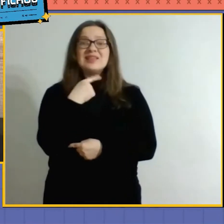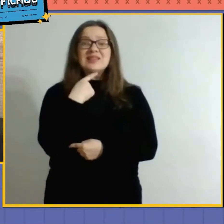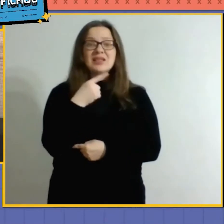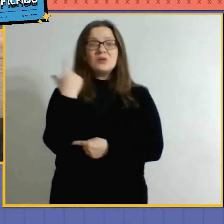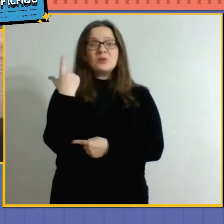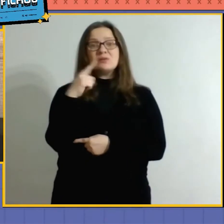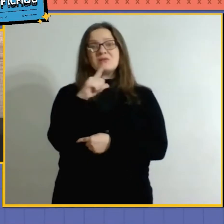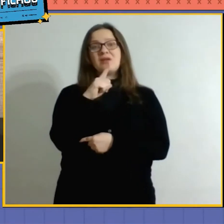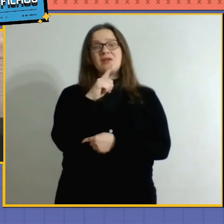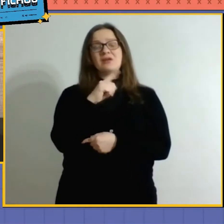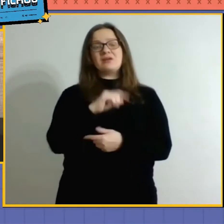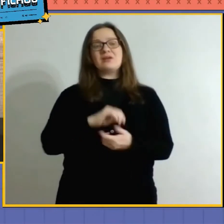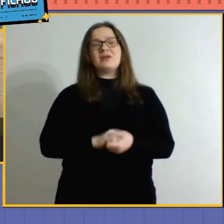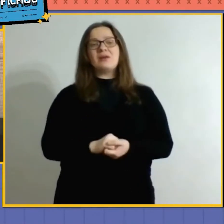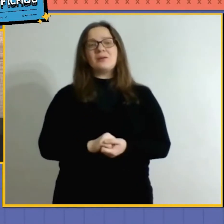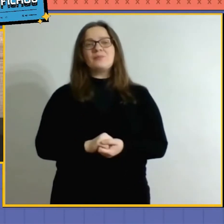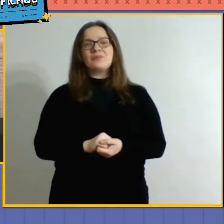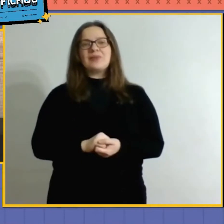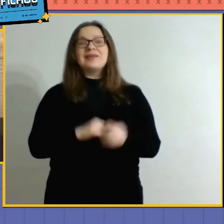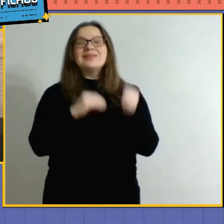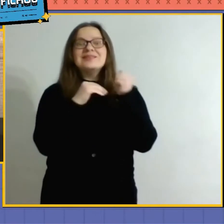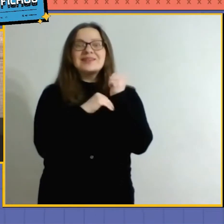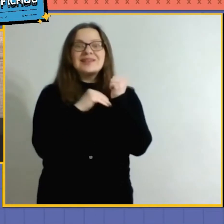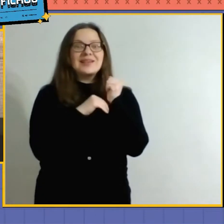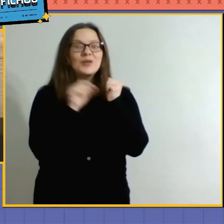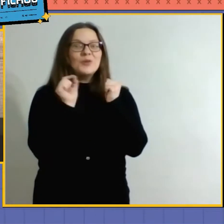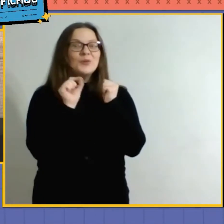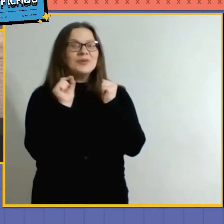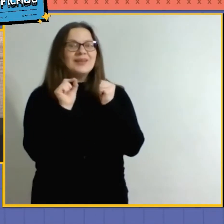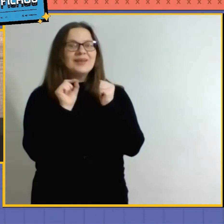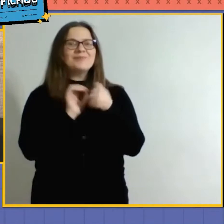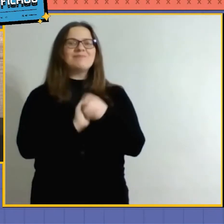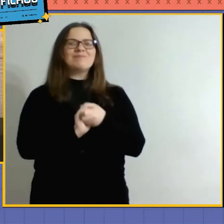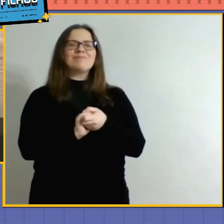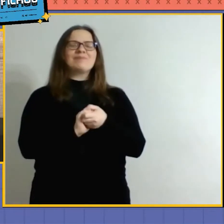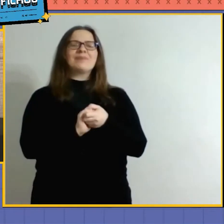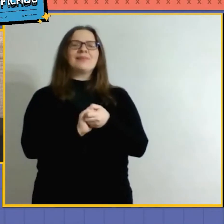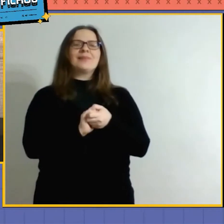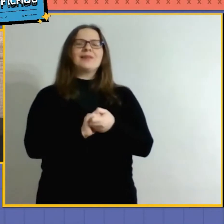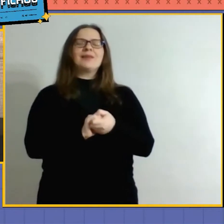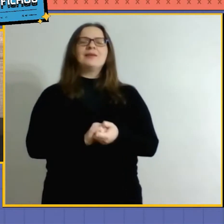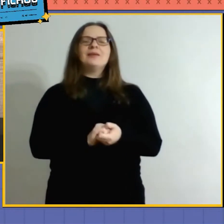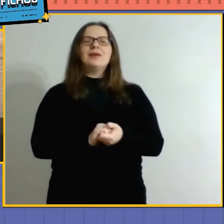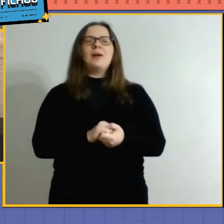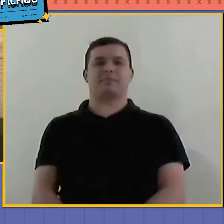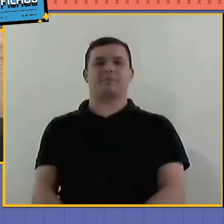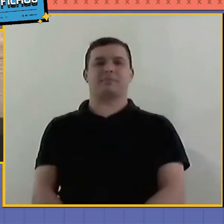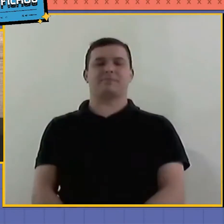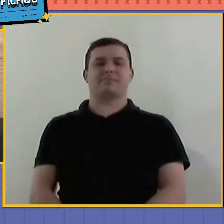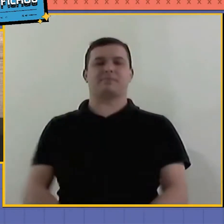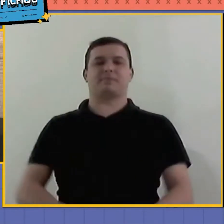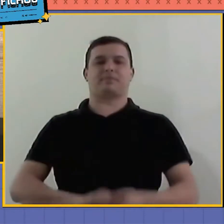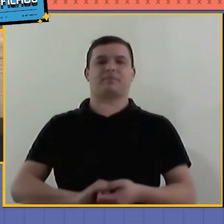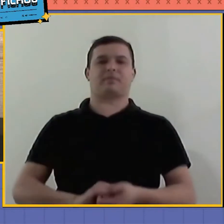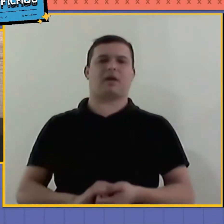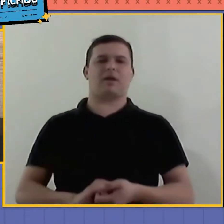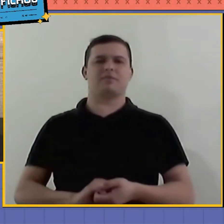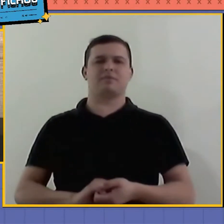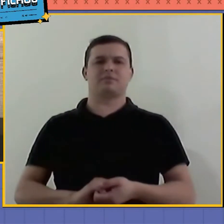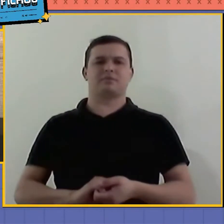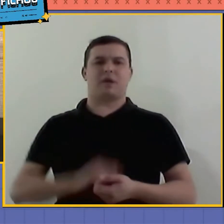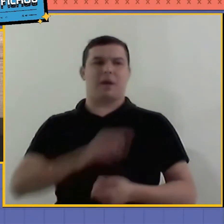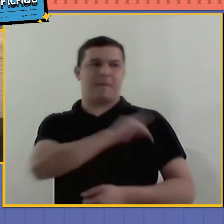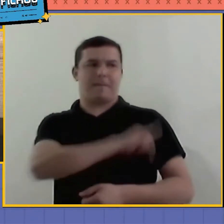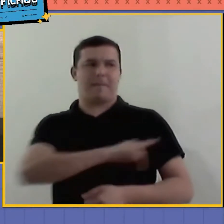tá aqui ó vou ler para vocês primeiro atenção nesses 15 Paulo falou assim o nosso Evangelho não chegou até